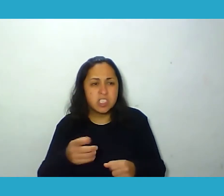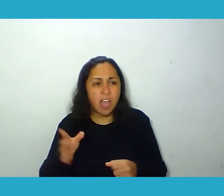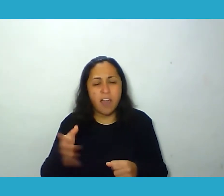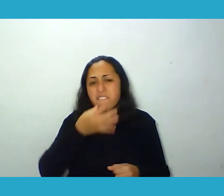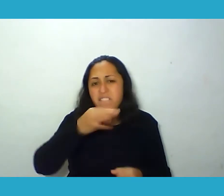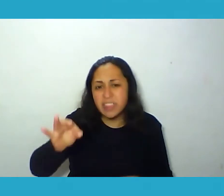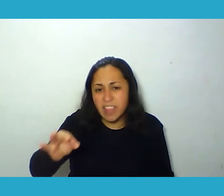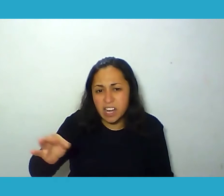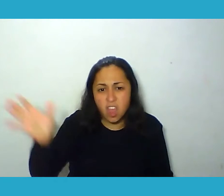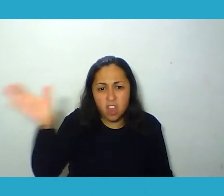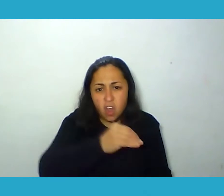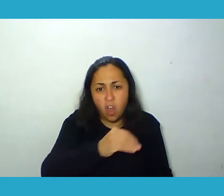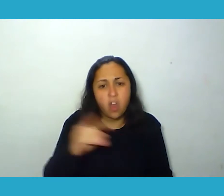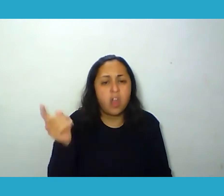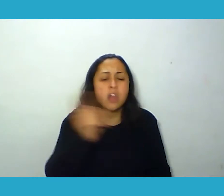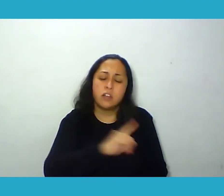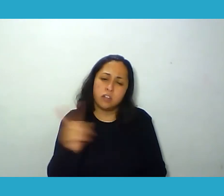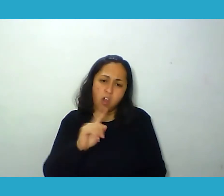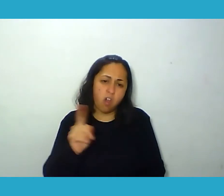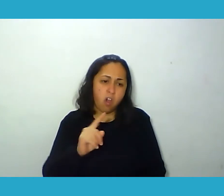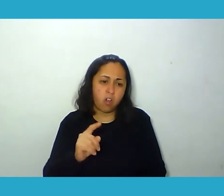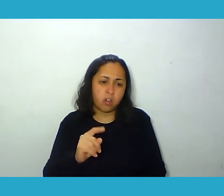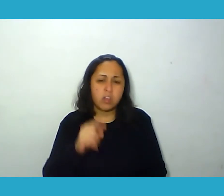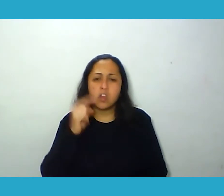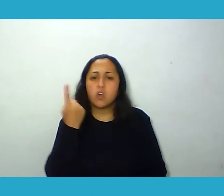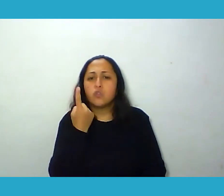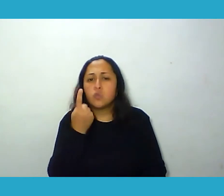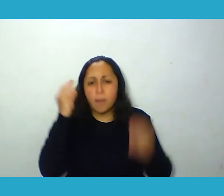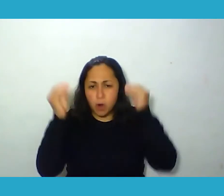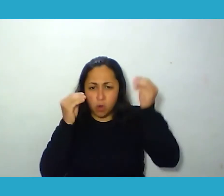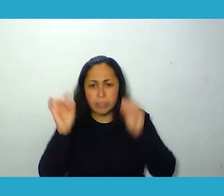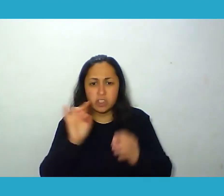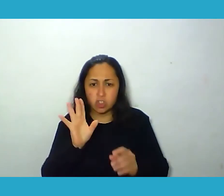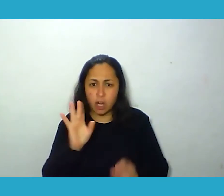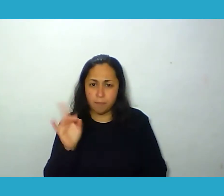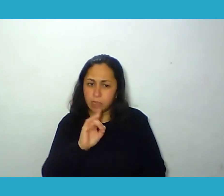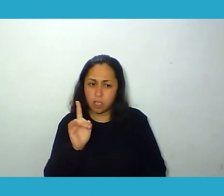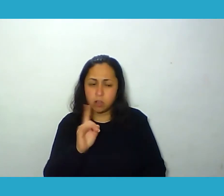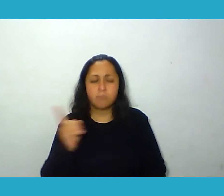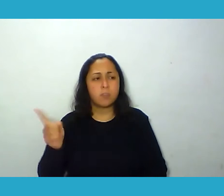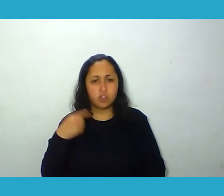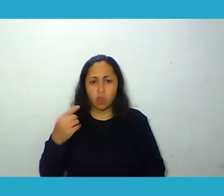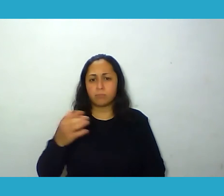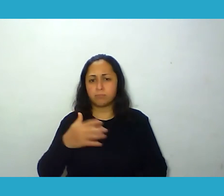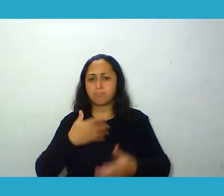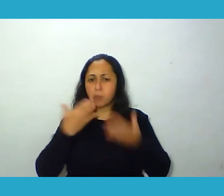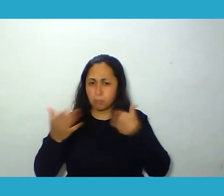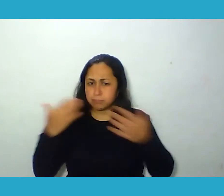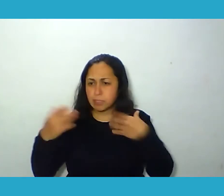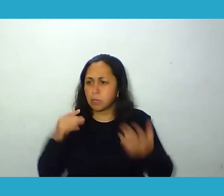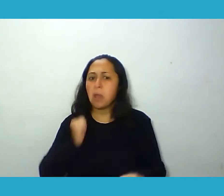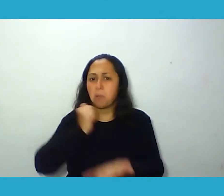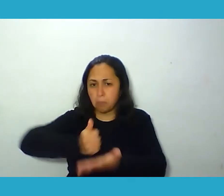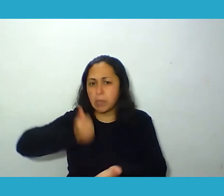Esto es lo que sucede en la actualidad y no es solo una preocupación. Dice haber participado en muchas asambleas y audiencias